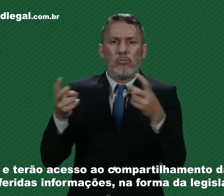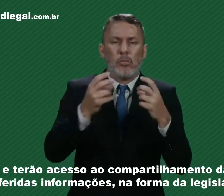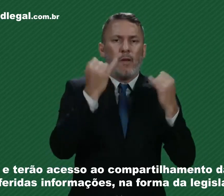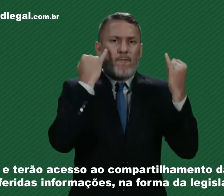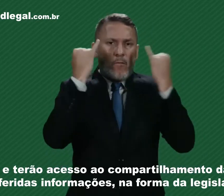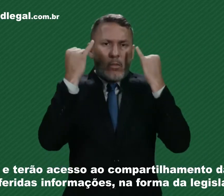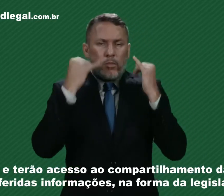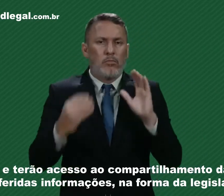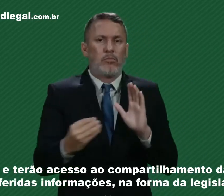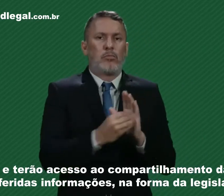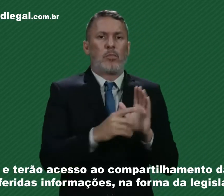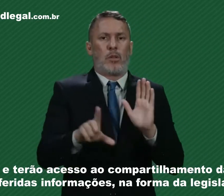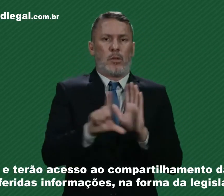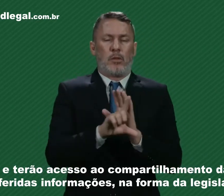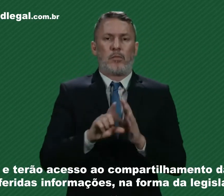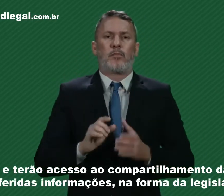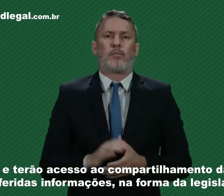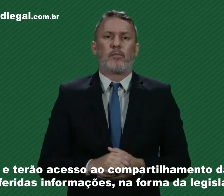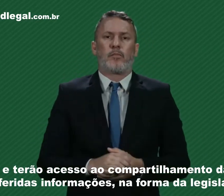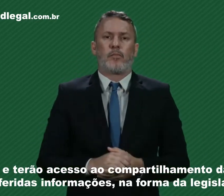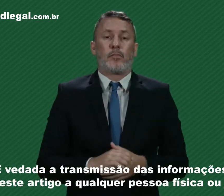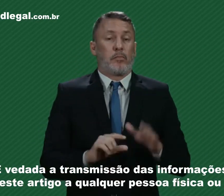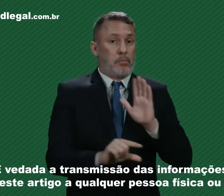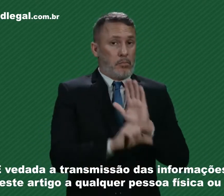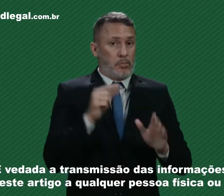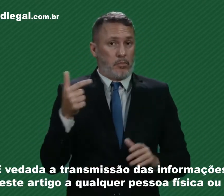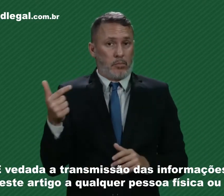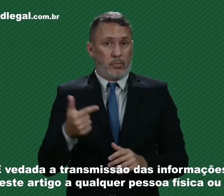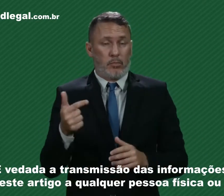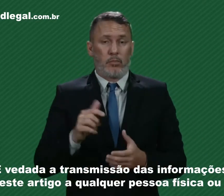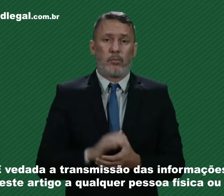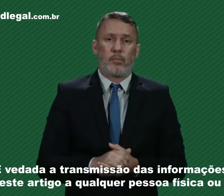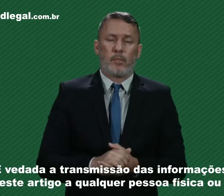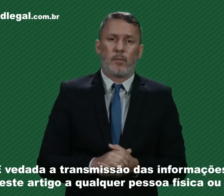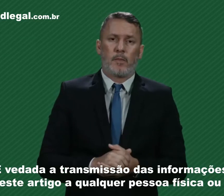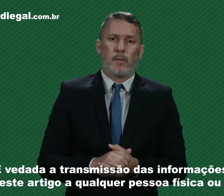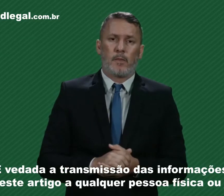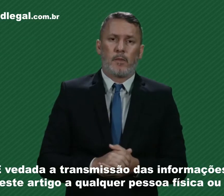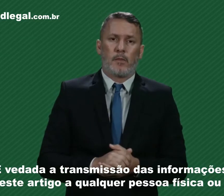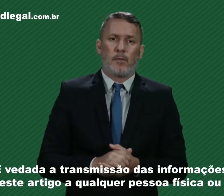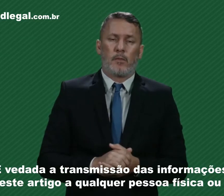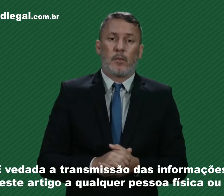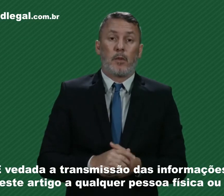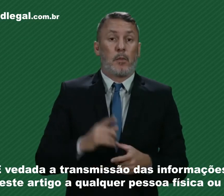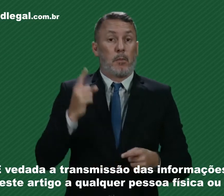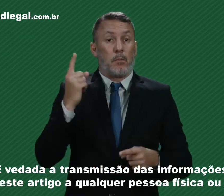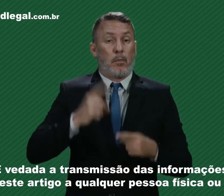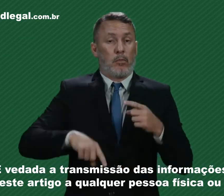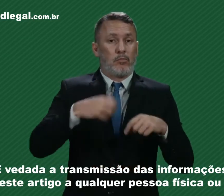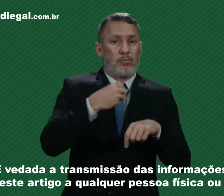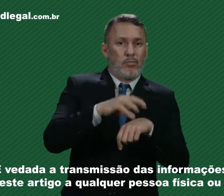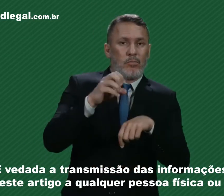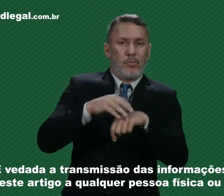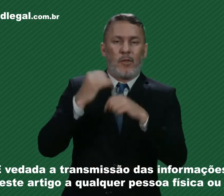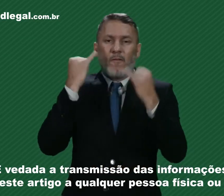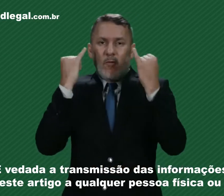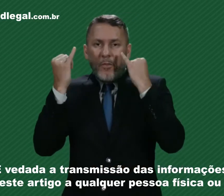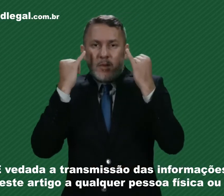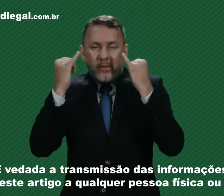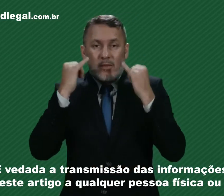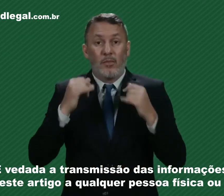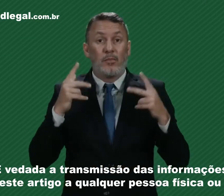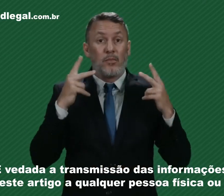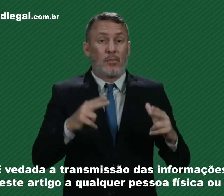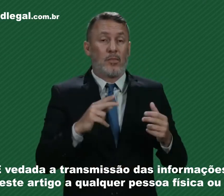referidas informações na forma da legislação. Parágrafo 2º. É vedada a transmissão de informações de que